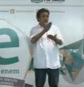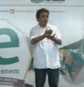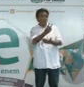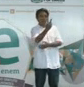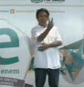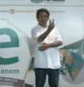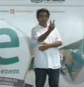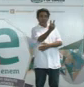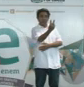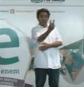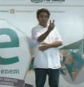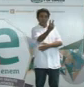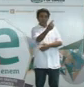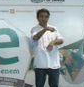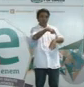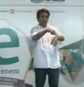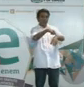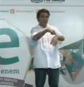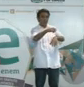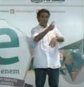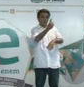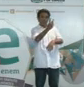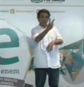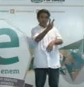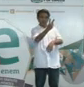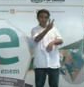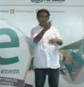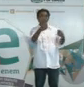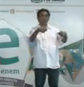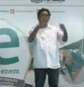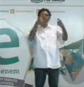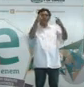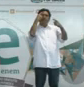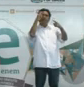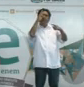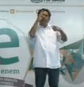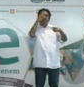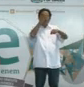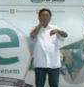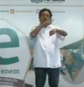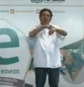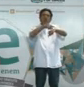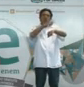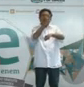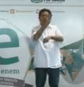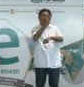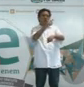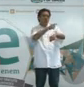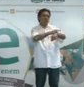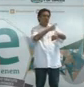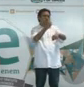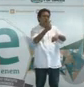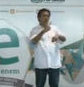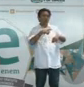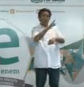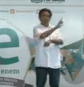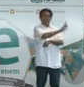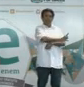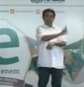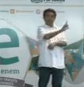em dois momentos. Então, tenta arrumar isso na tua cabeça. Em dois momentos. Existe a